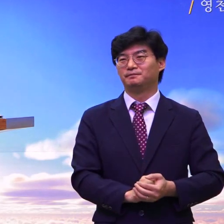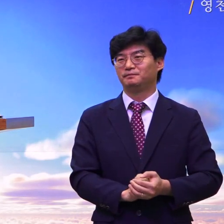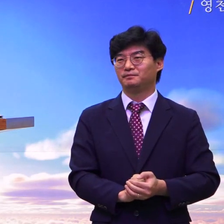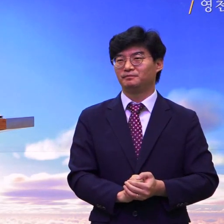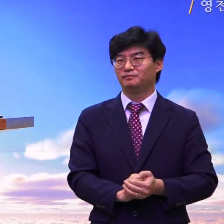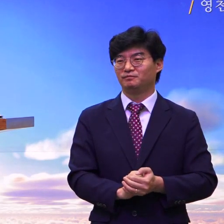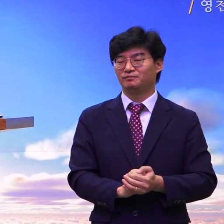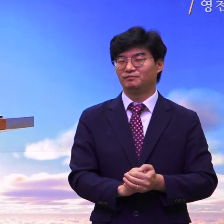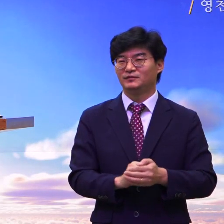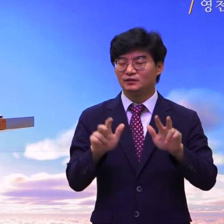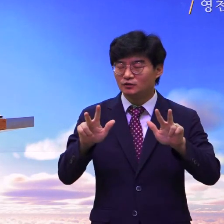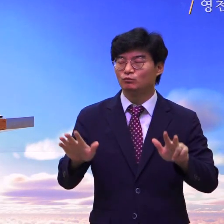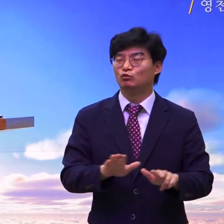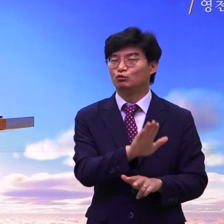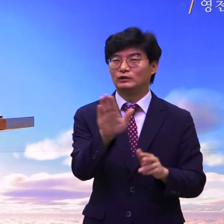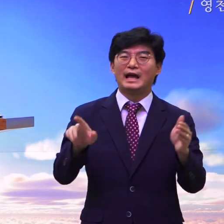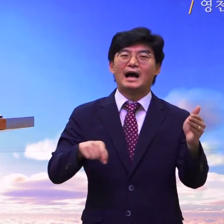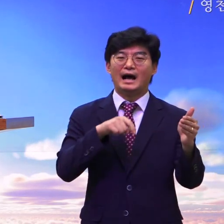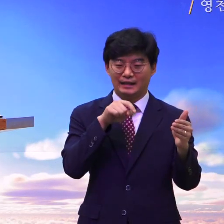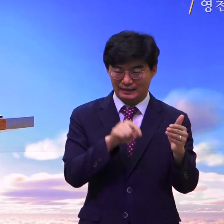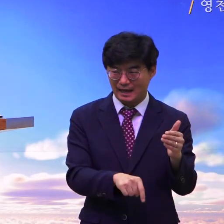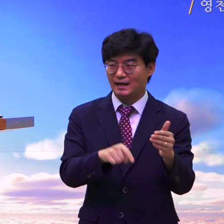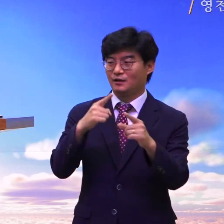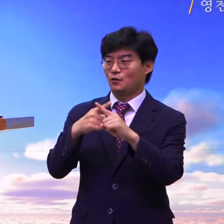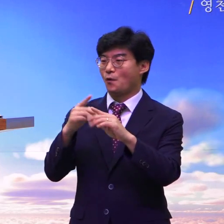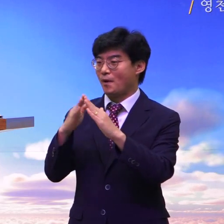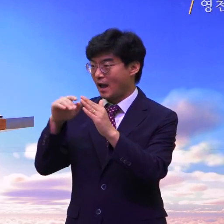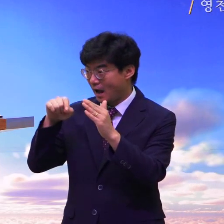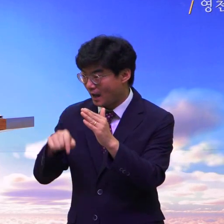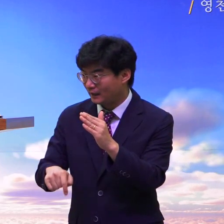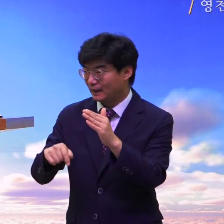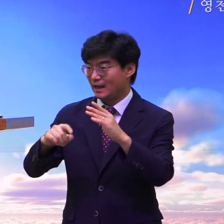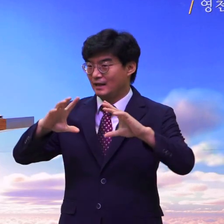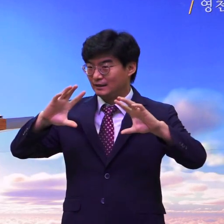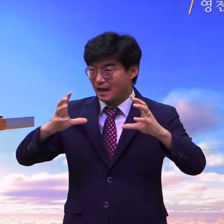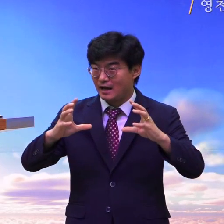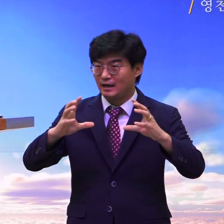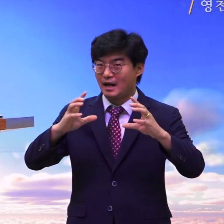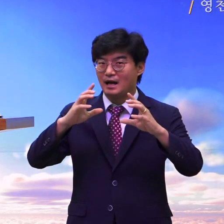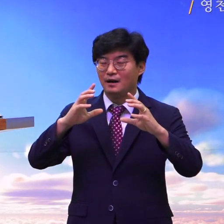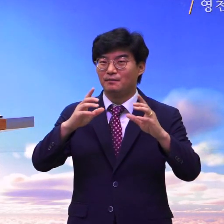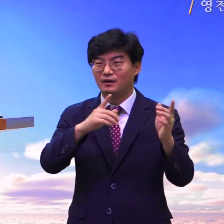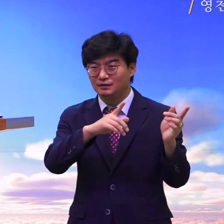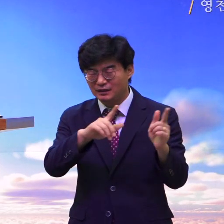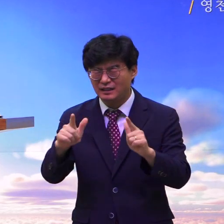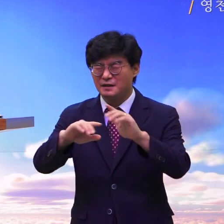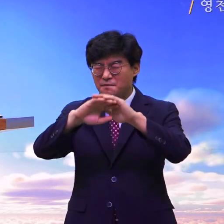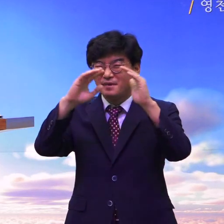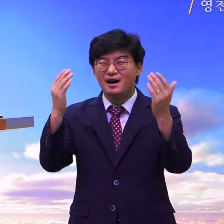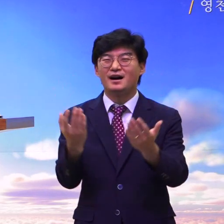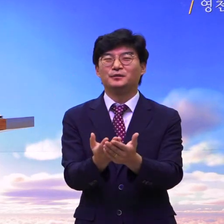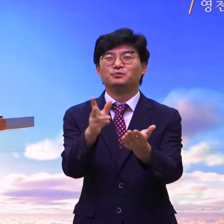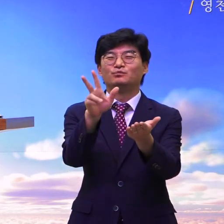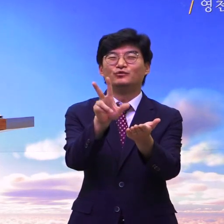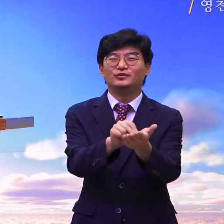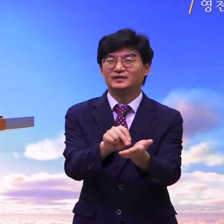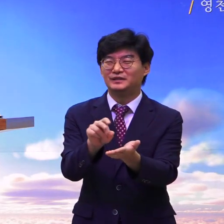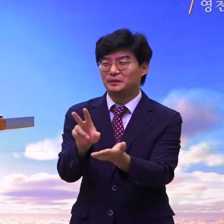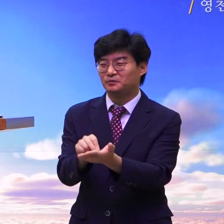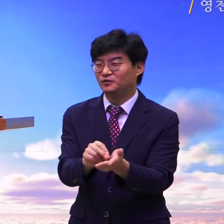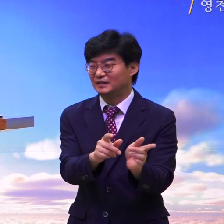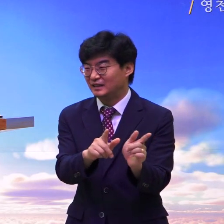우리 안에, 또 교회 안에, 이 시대와 이 나라 안에 수많은 문제가 있습니다. 여러분, 수많은 만 가지의